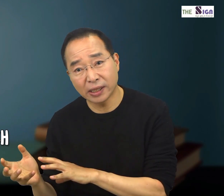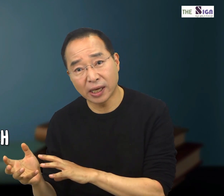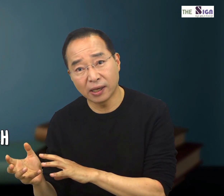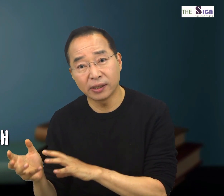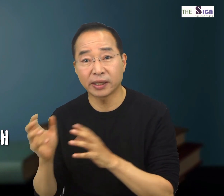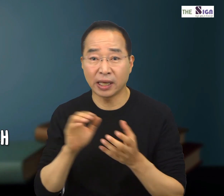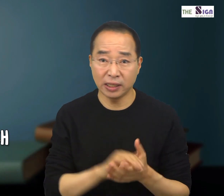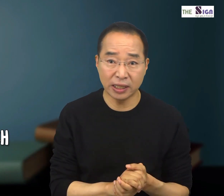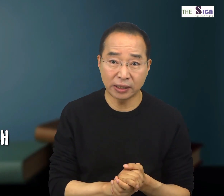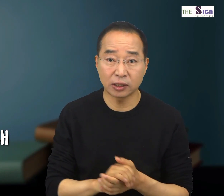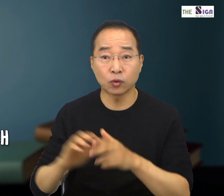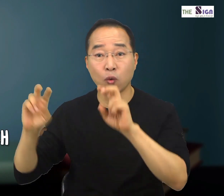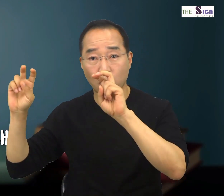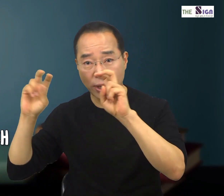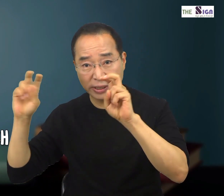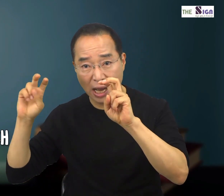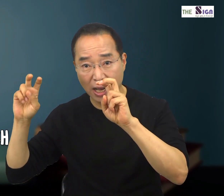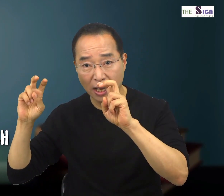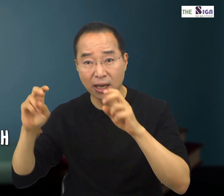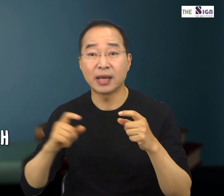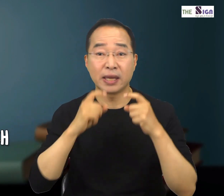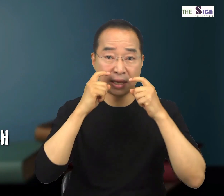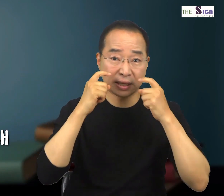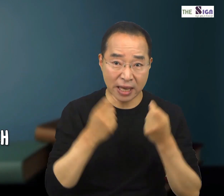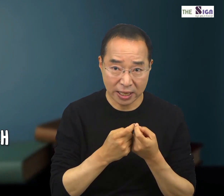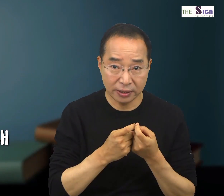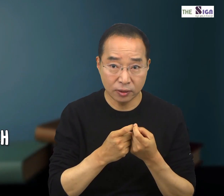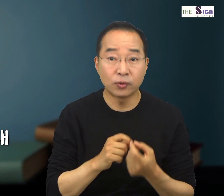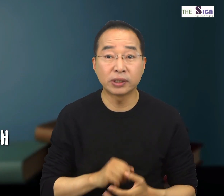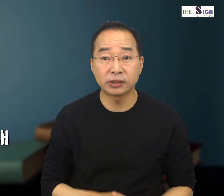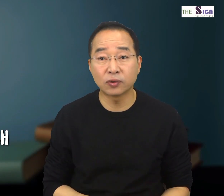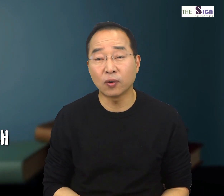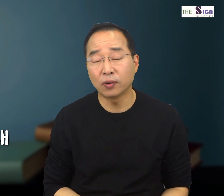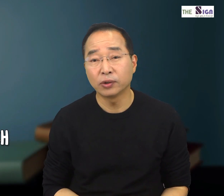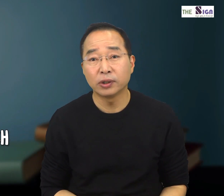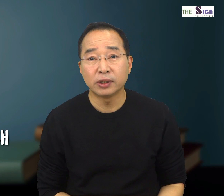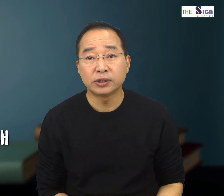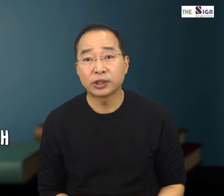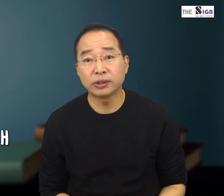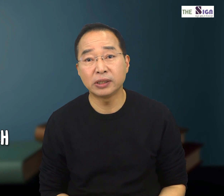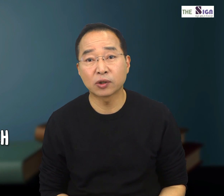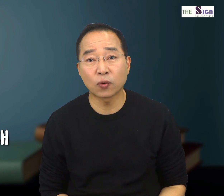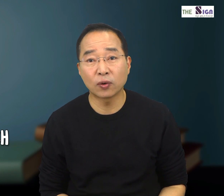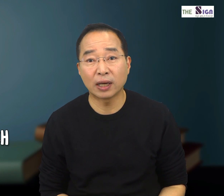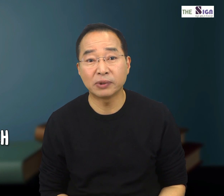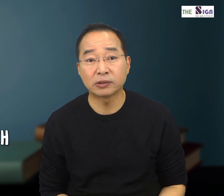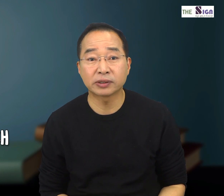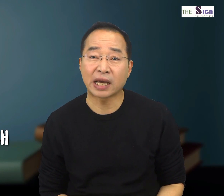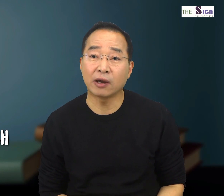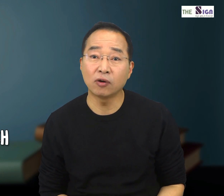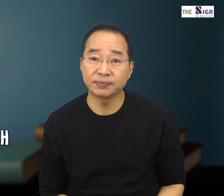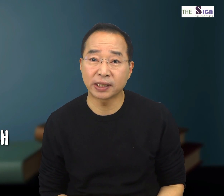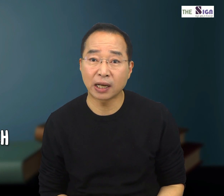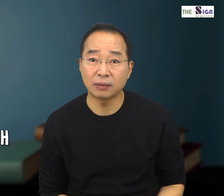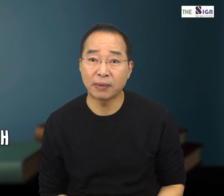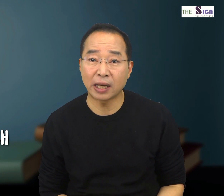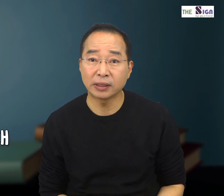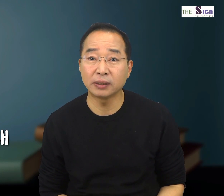회사냐 개인이 할 때도 회사, 개인 이렇게 쓰고, 최근에 이제 코로나 하면서 자영업자라는 말이